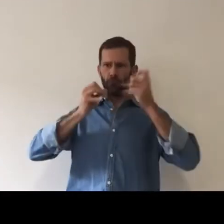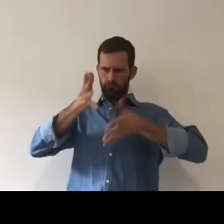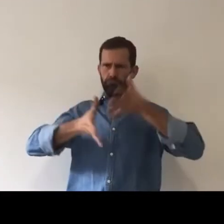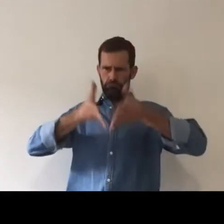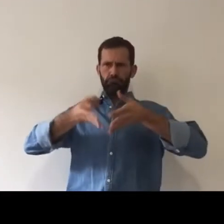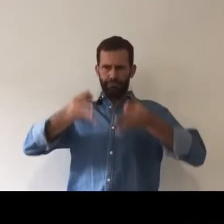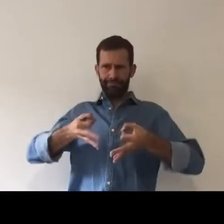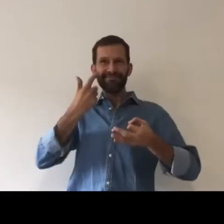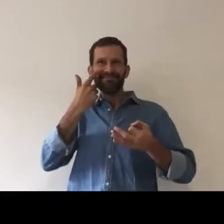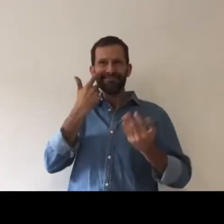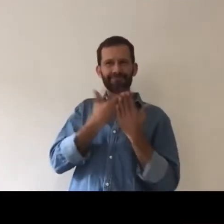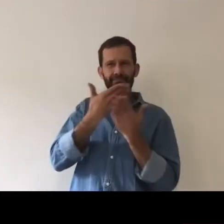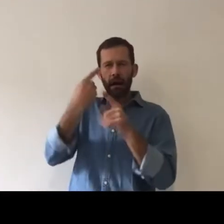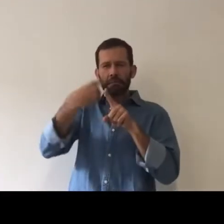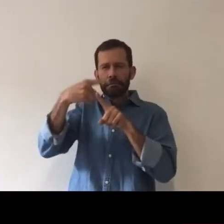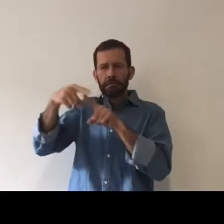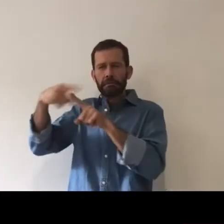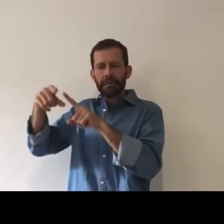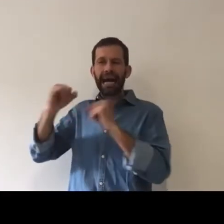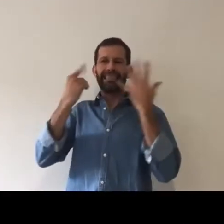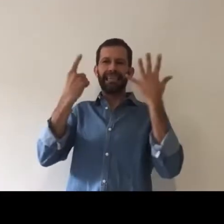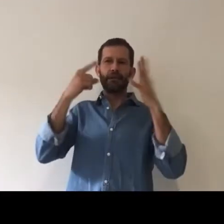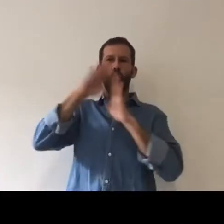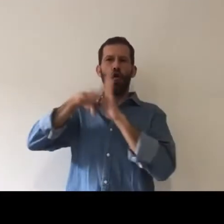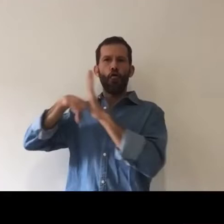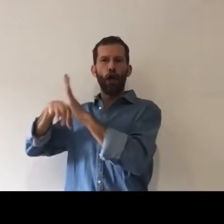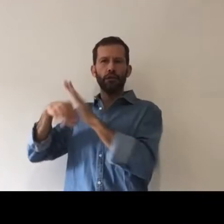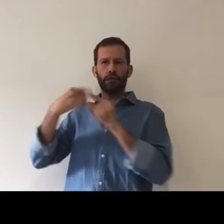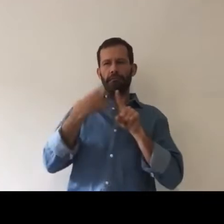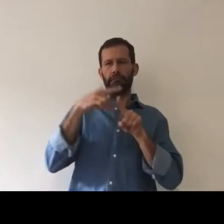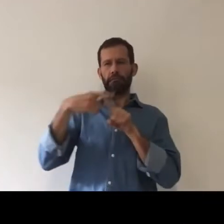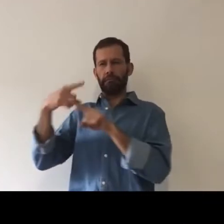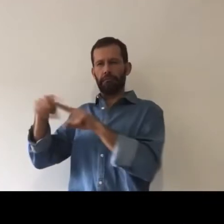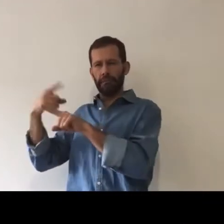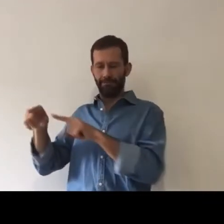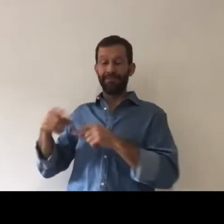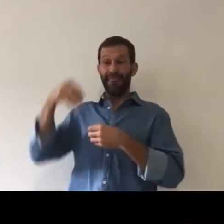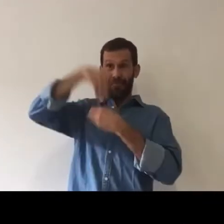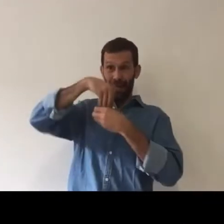sin ningún tipo de relación, o cuando utilizábamos gestos